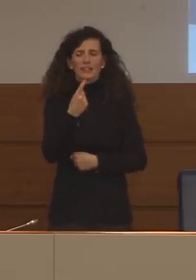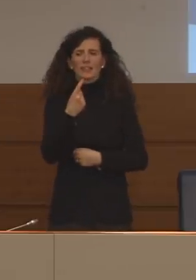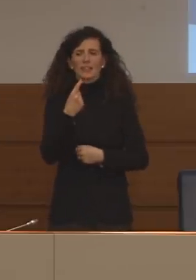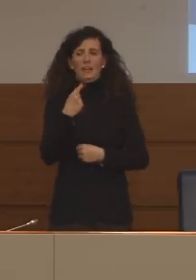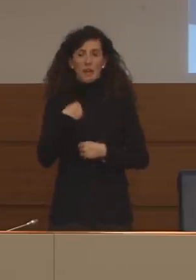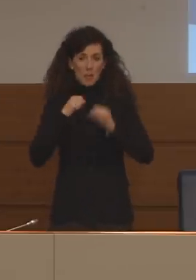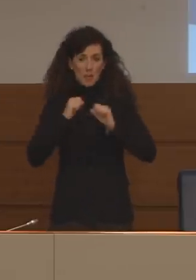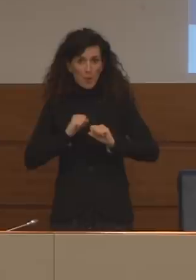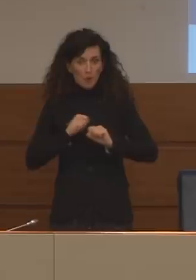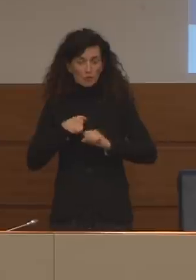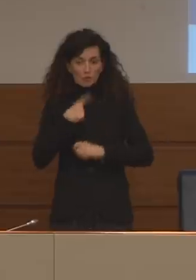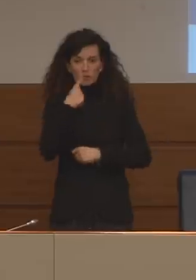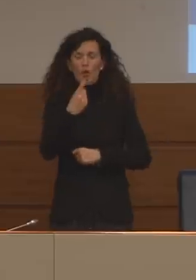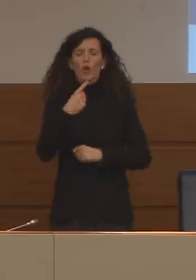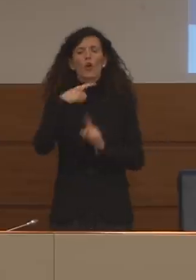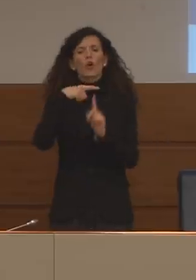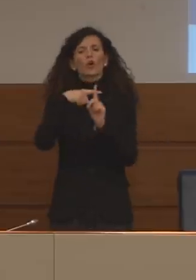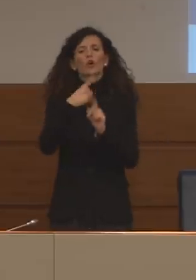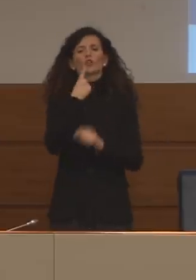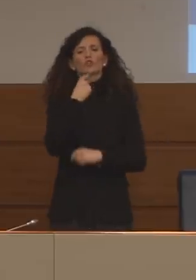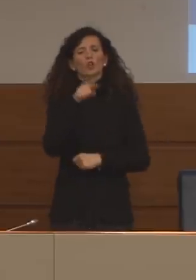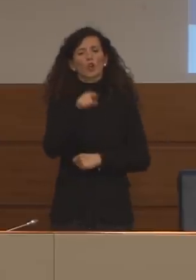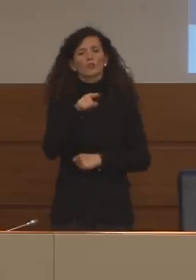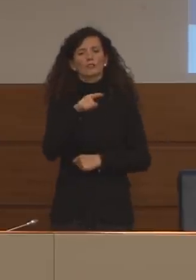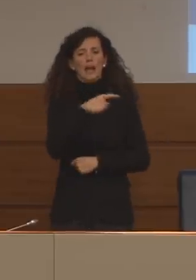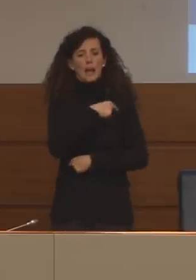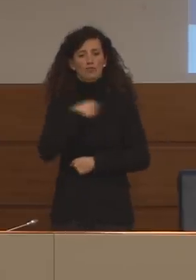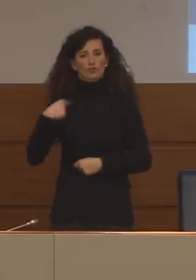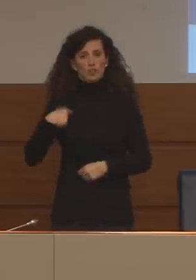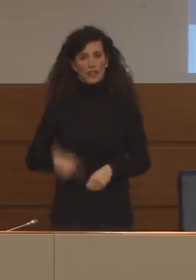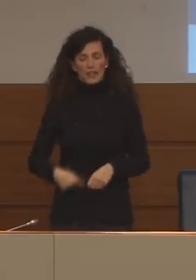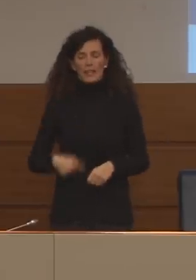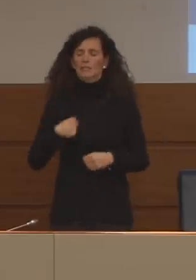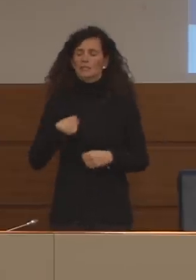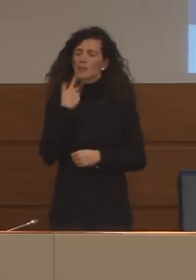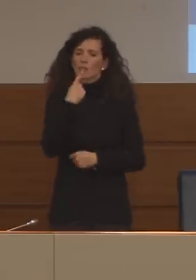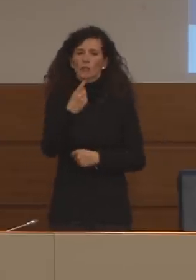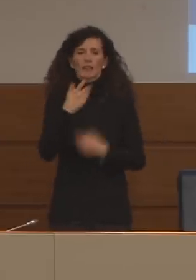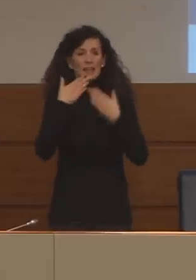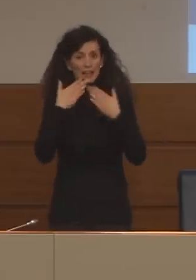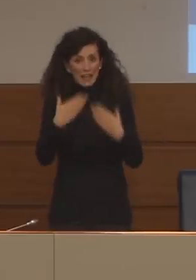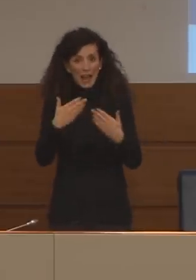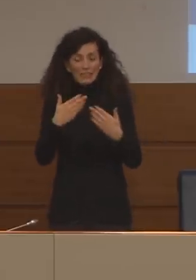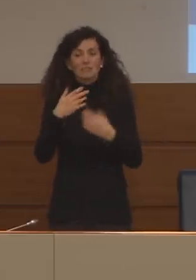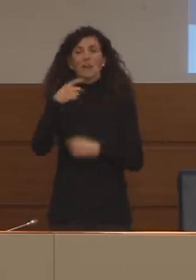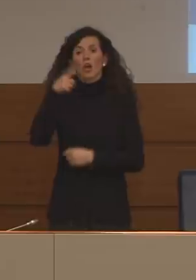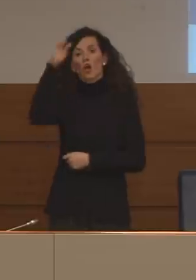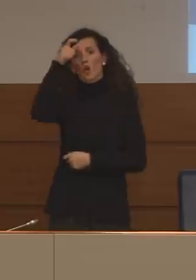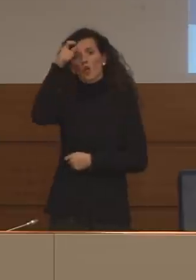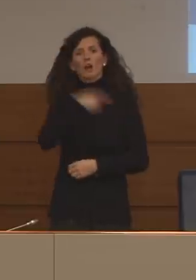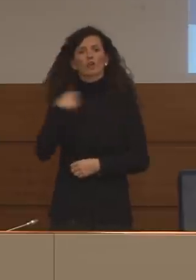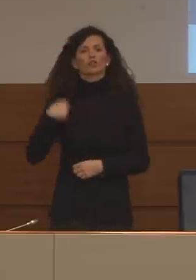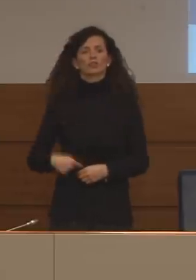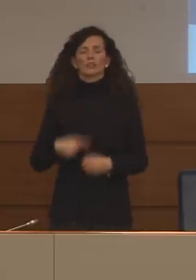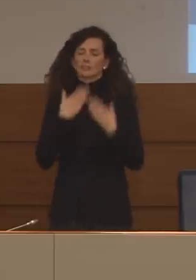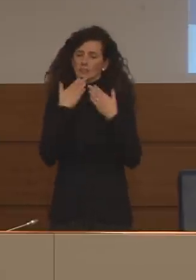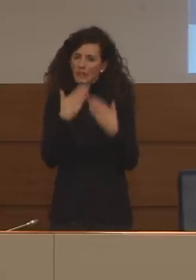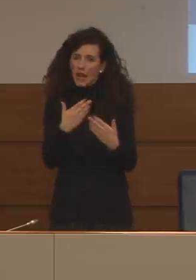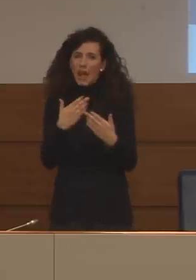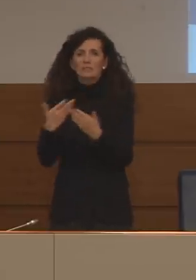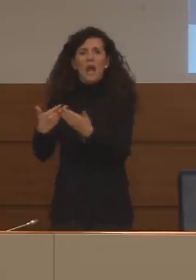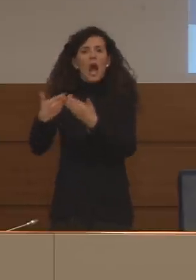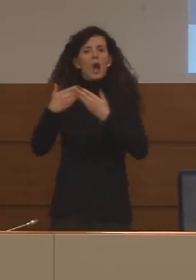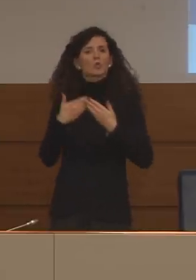alla croce rossa cinese e ai colleghi al governo cinese per questo supporto